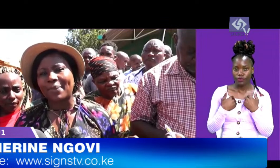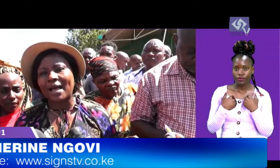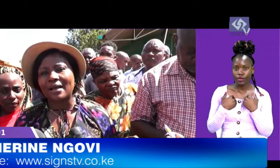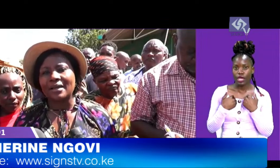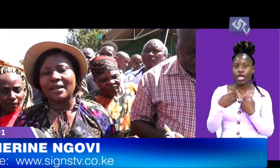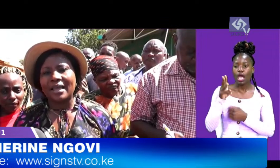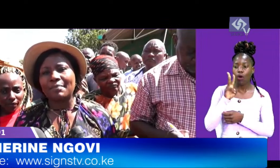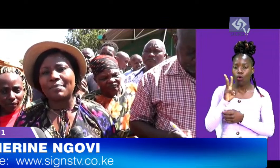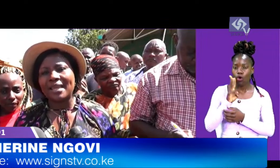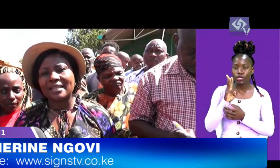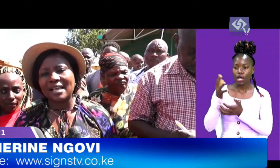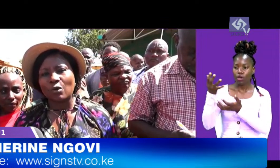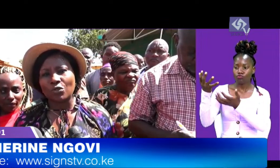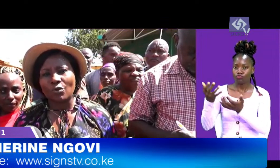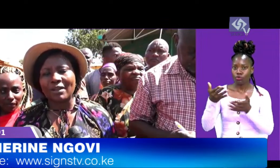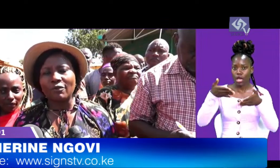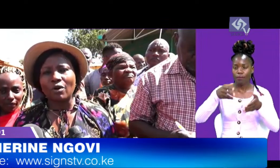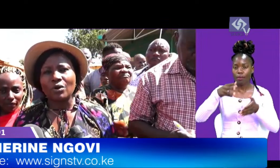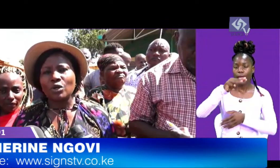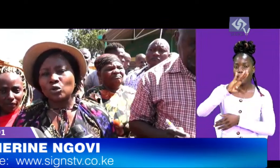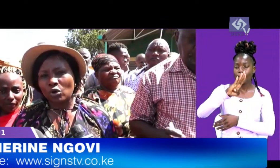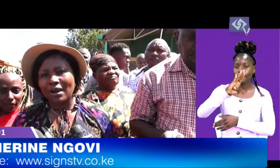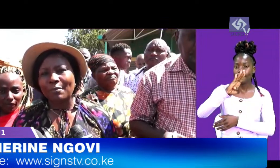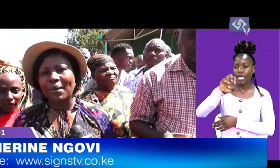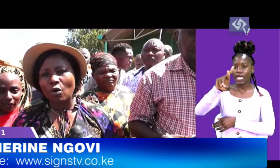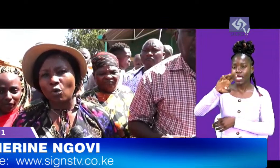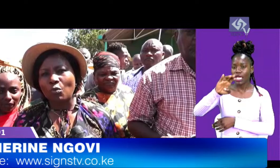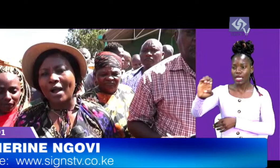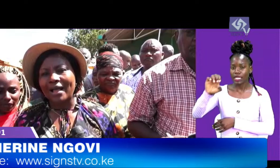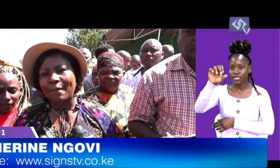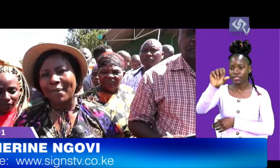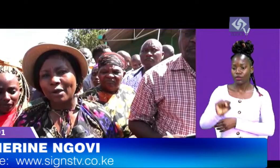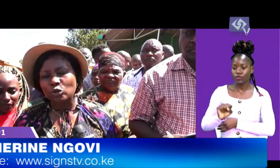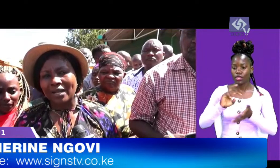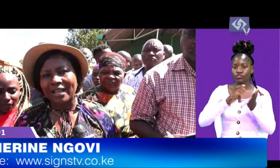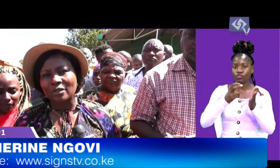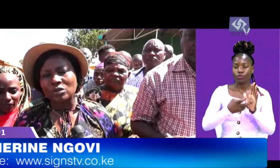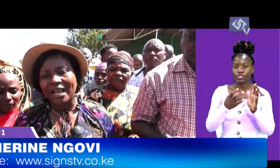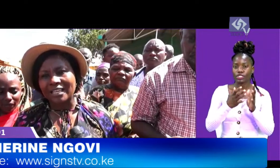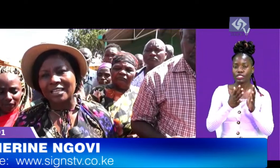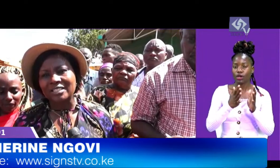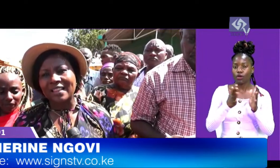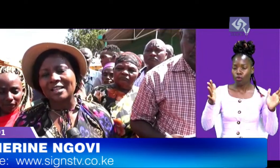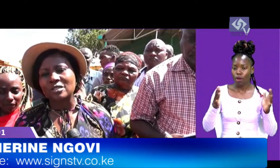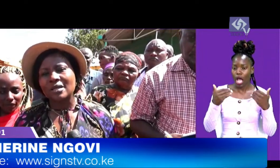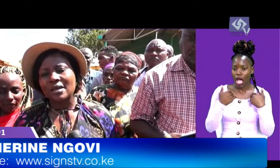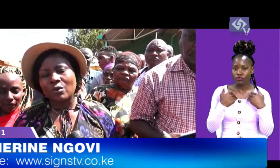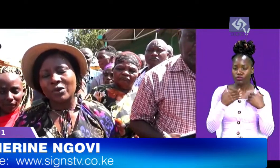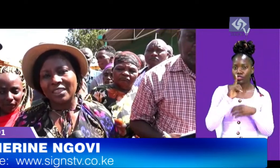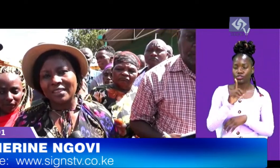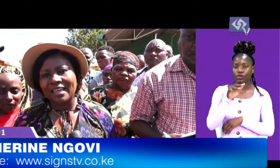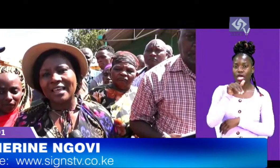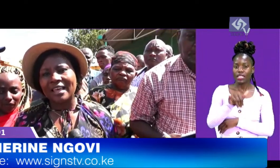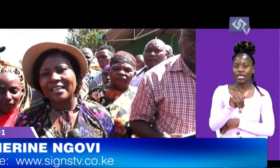hapa Mbere South. Kwa hivyo tuko na mpango kubwa ambayo tutahakikisha that within the